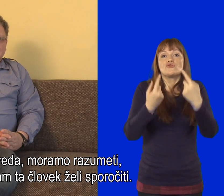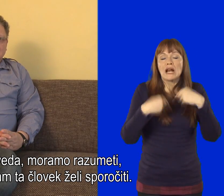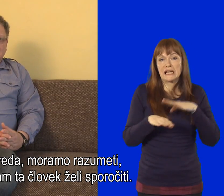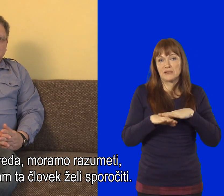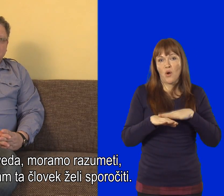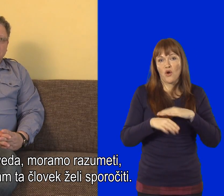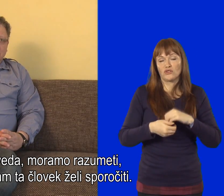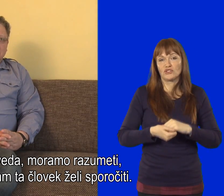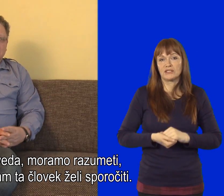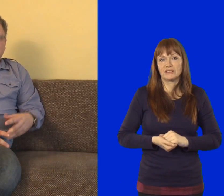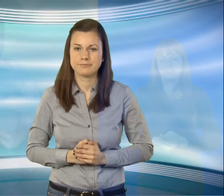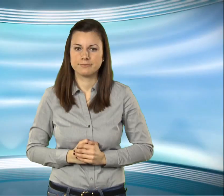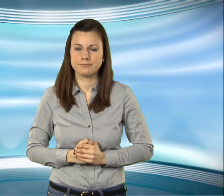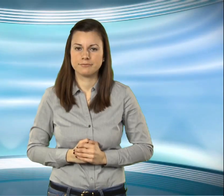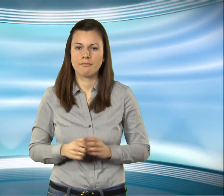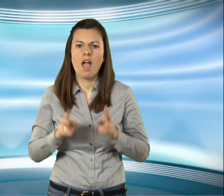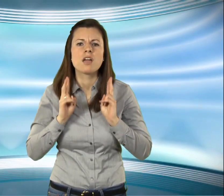želi sporočiti.